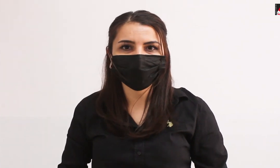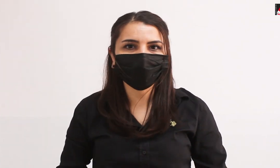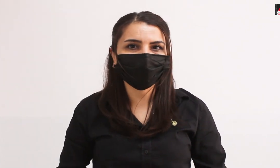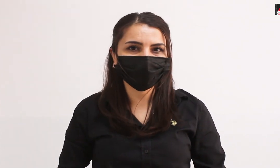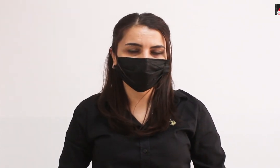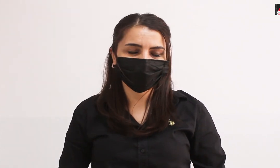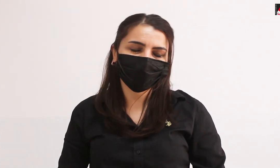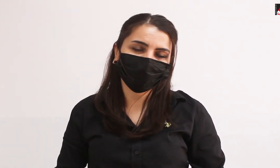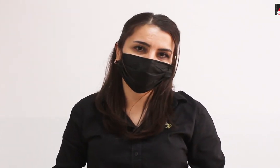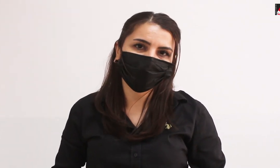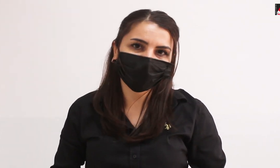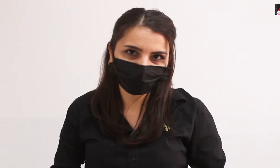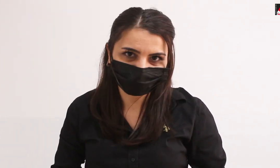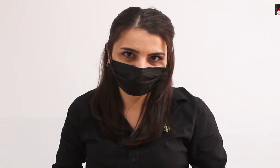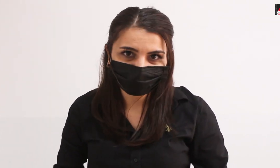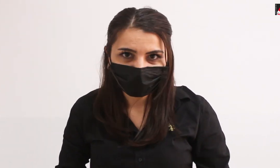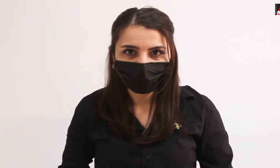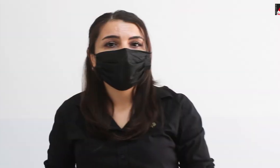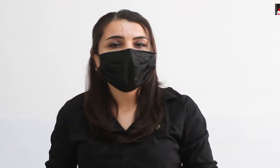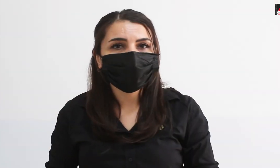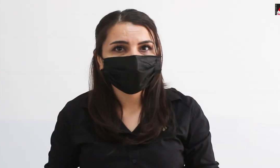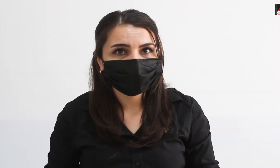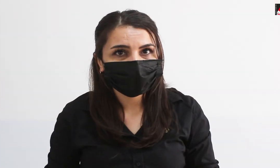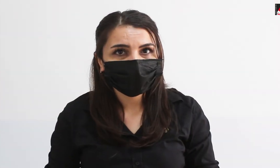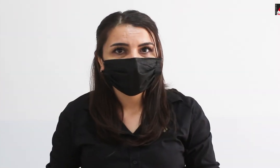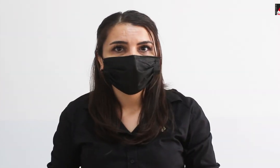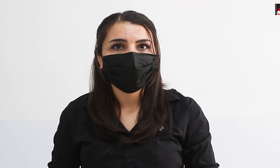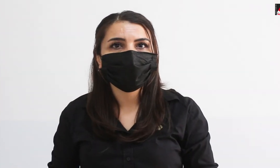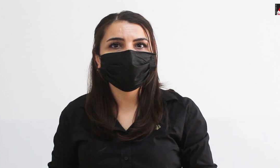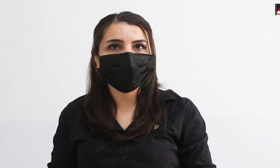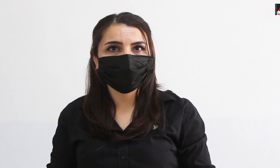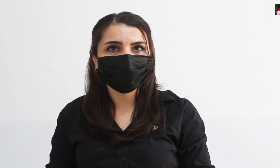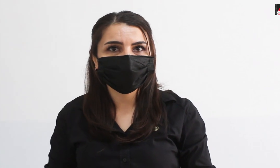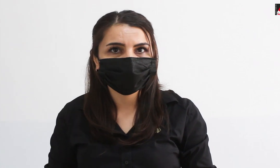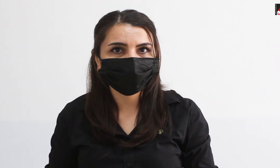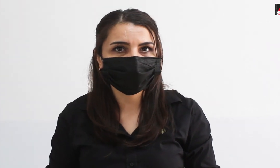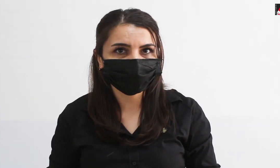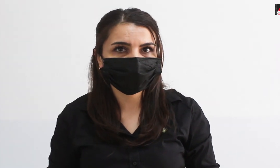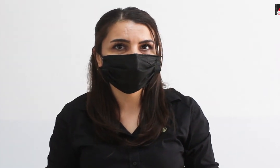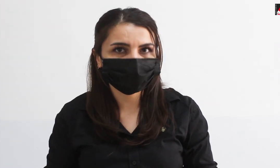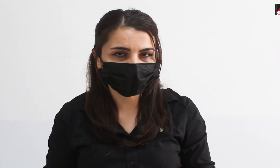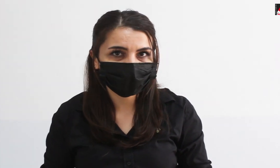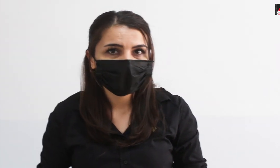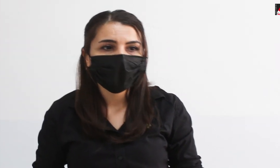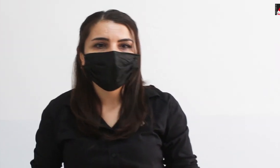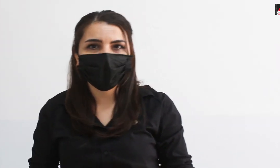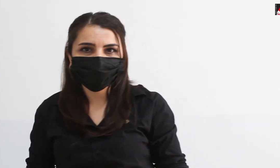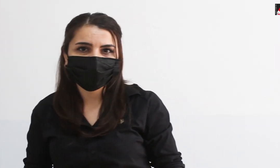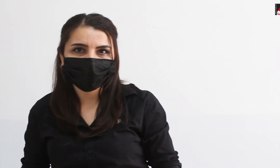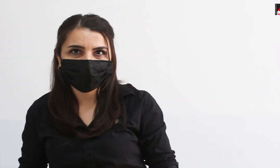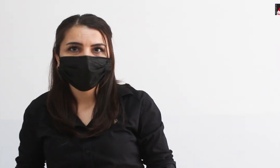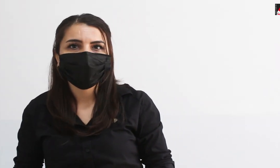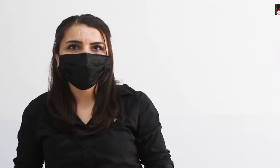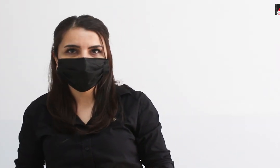dili öğrenmeye bekliyorum. Pandemi kuralları doğrultusunda maske,